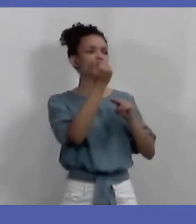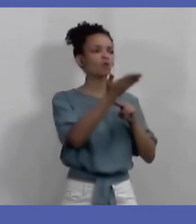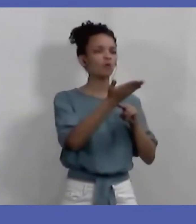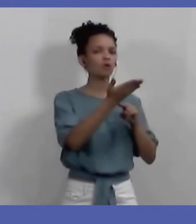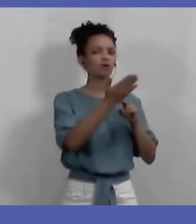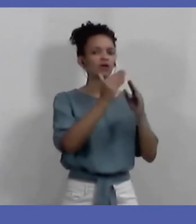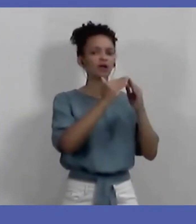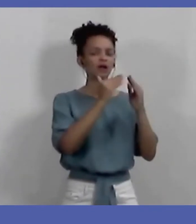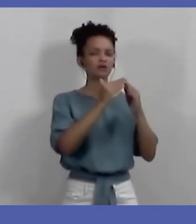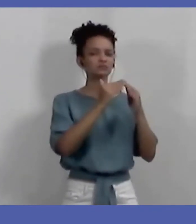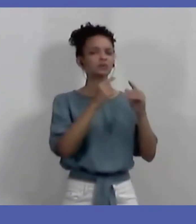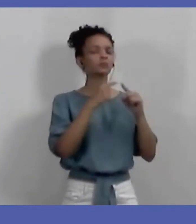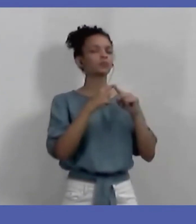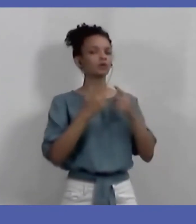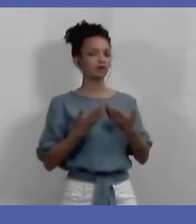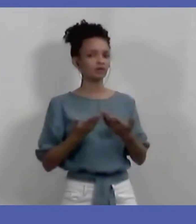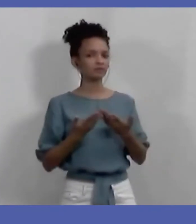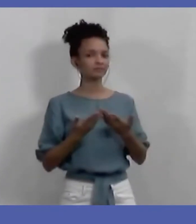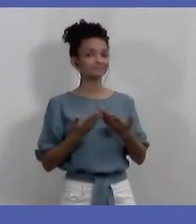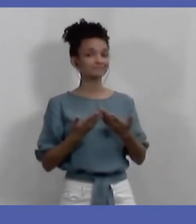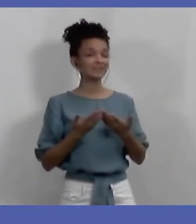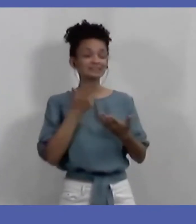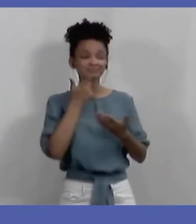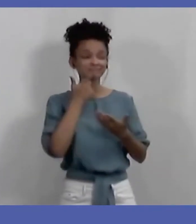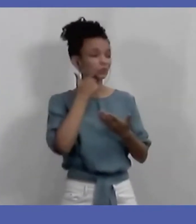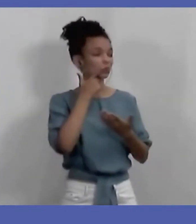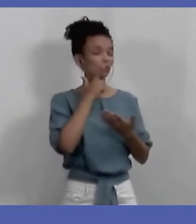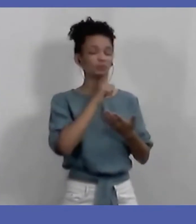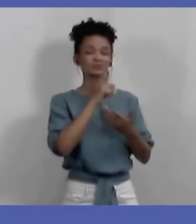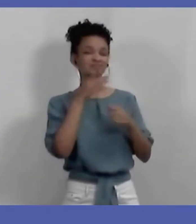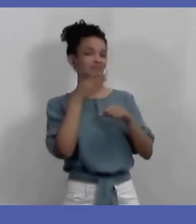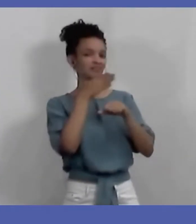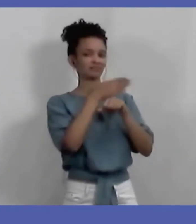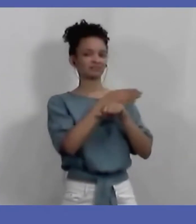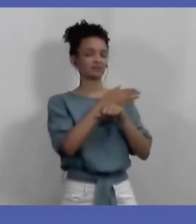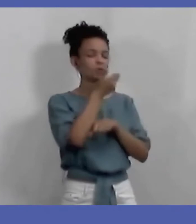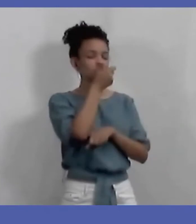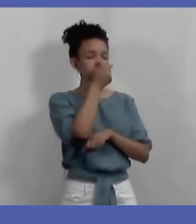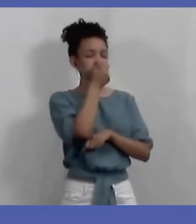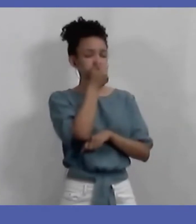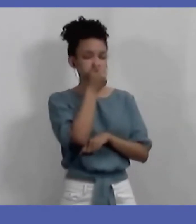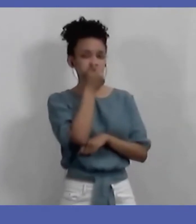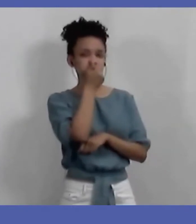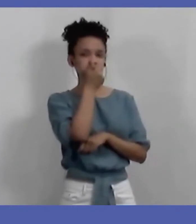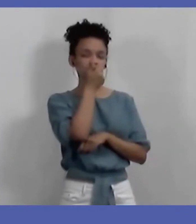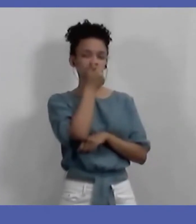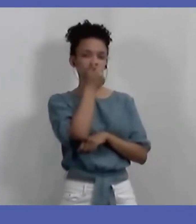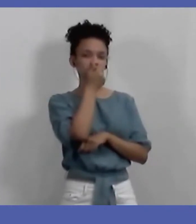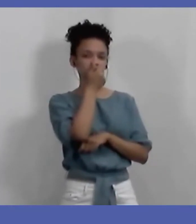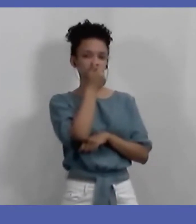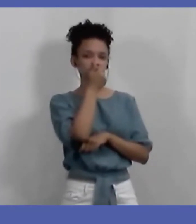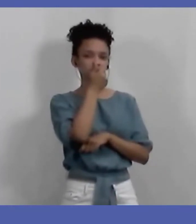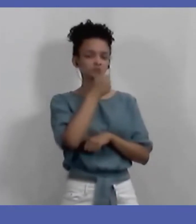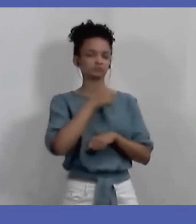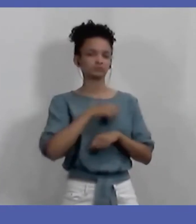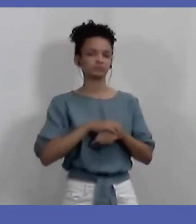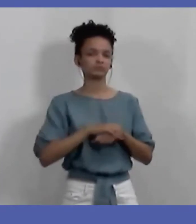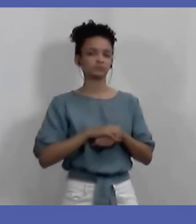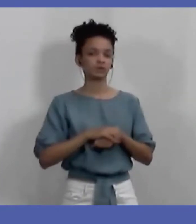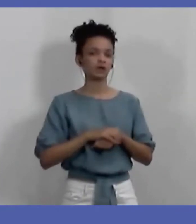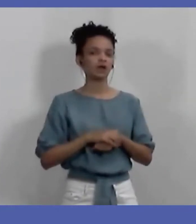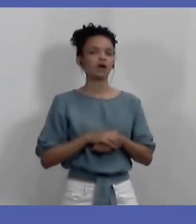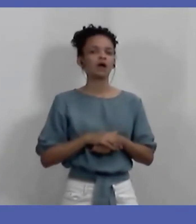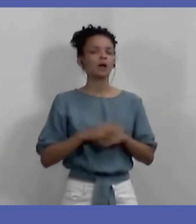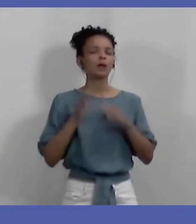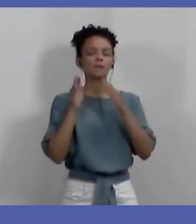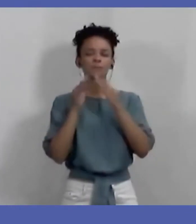assentado ao redor dele, na sua casa. E lhe disseram: olha, tua mãe, teus irmãos e